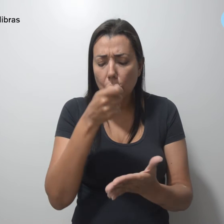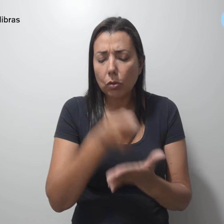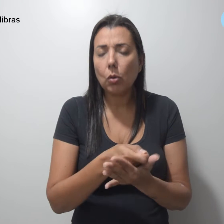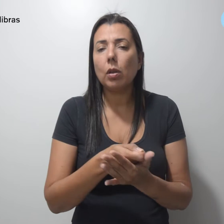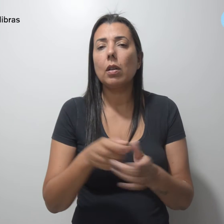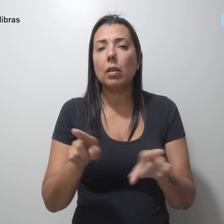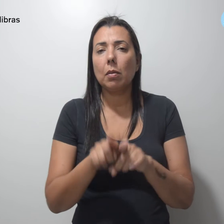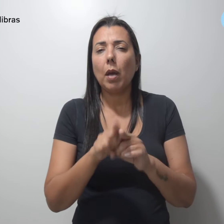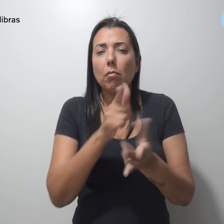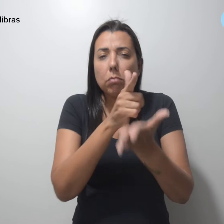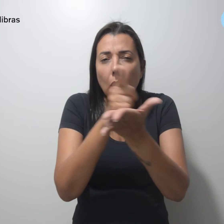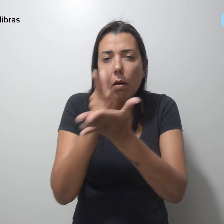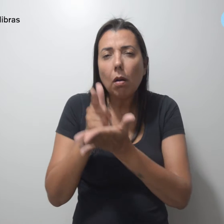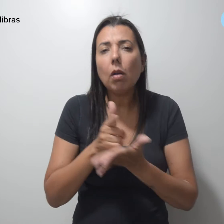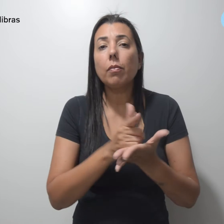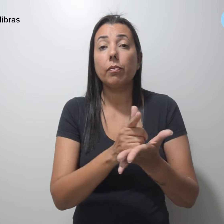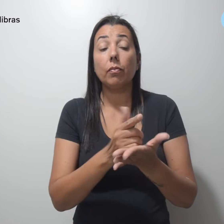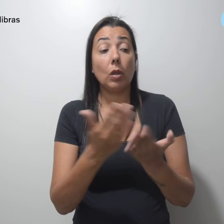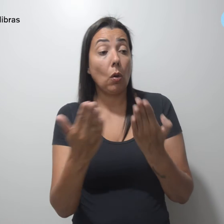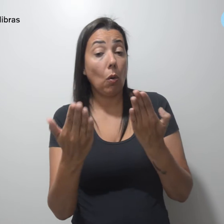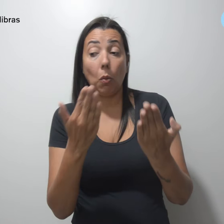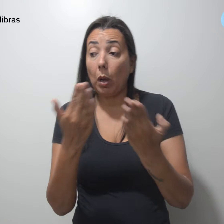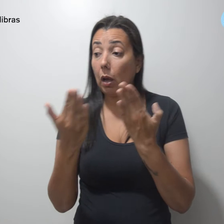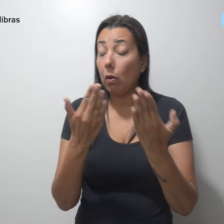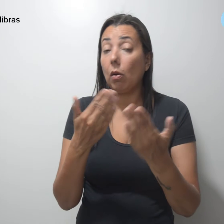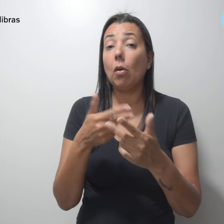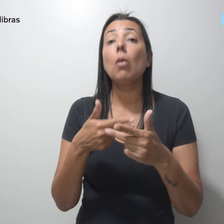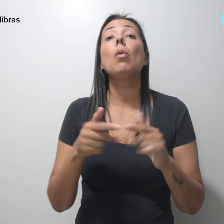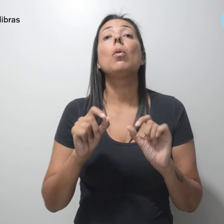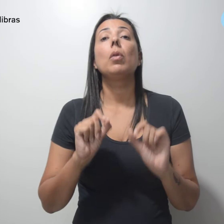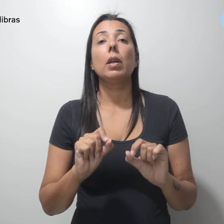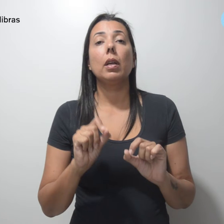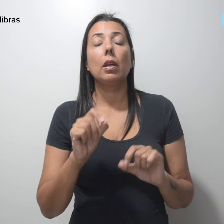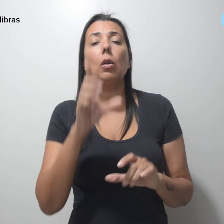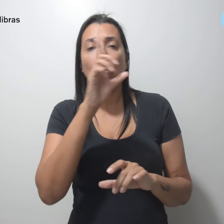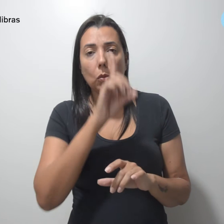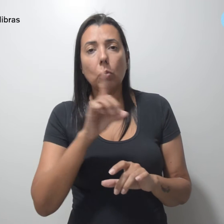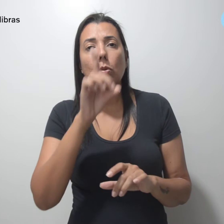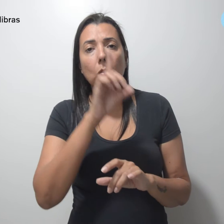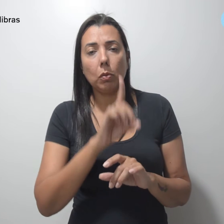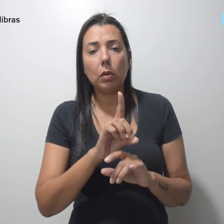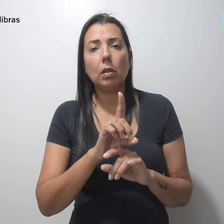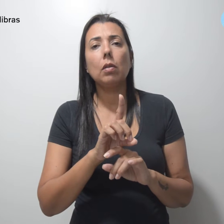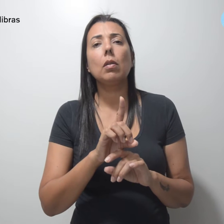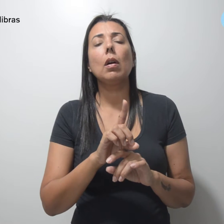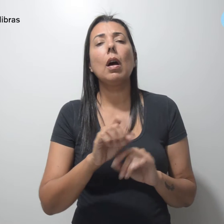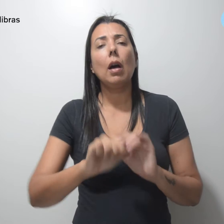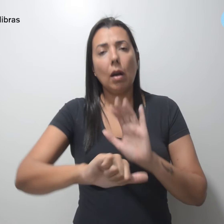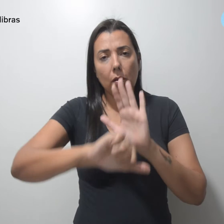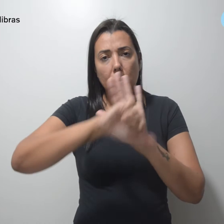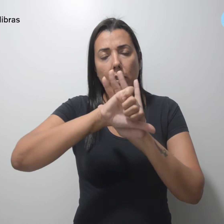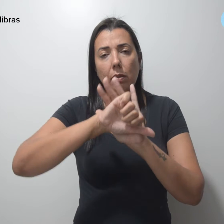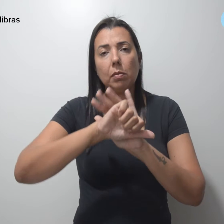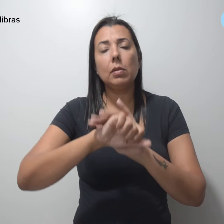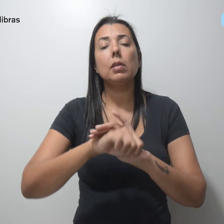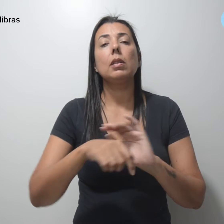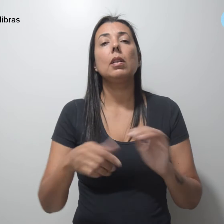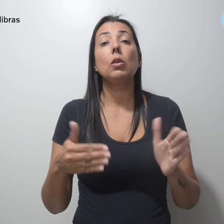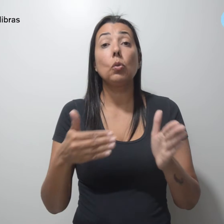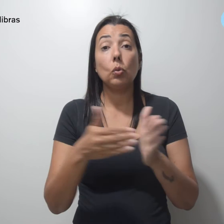terrorista. Comparamos os atos desse domingo aos crimes que praticados nos últimos 4